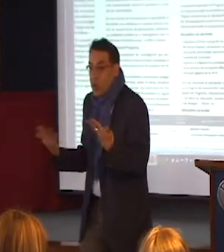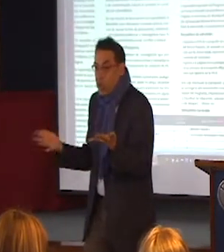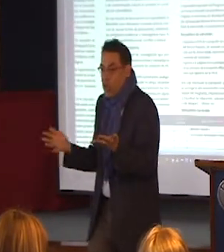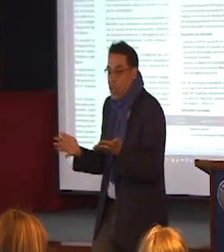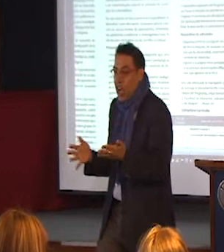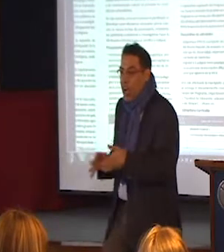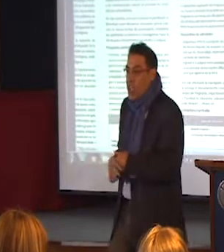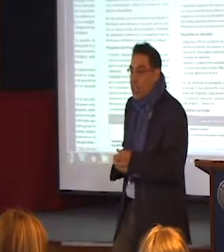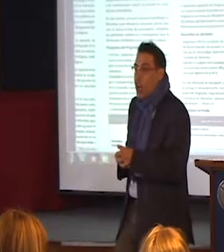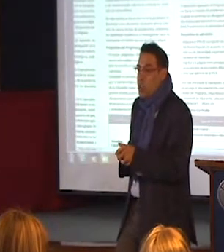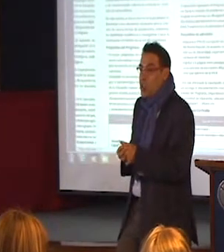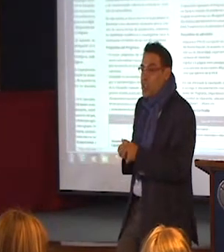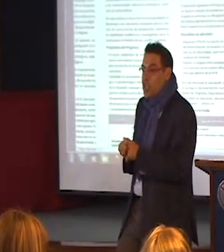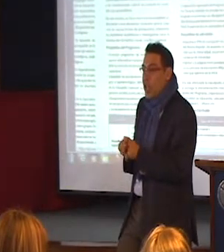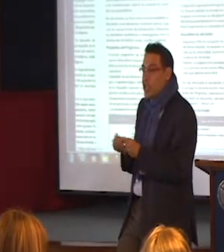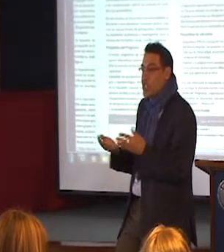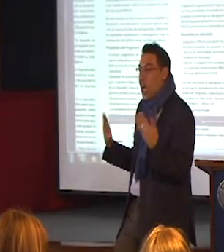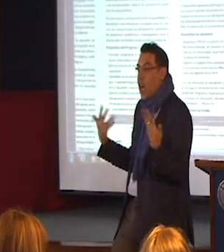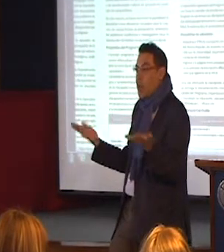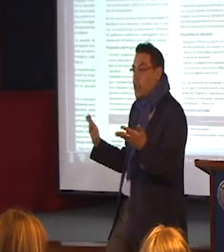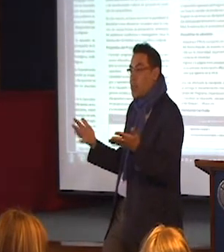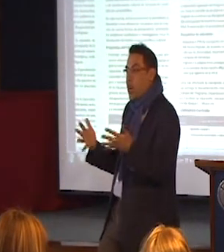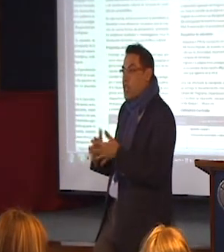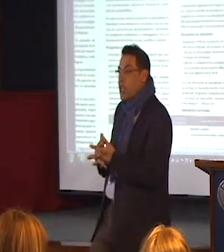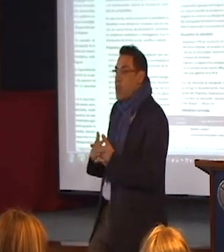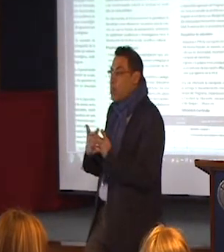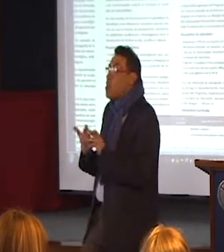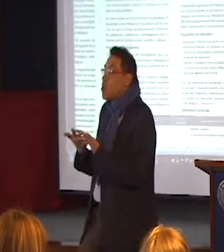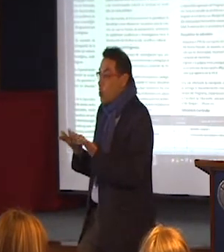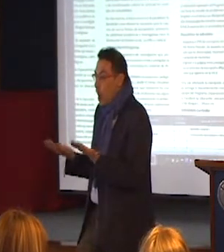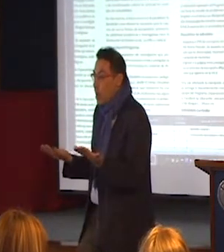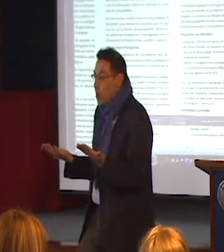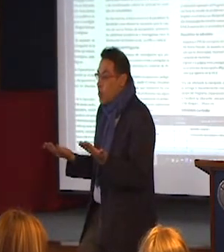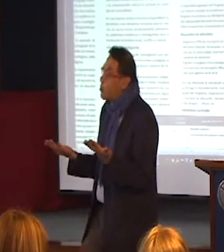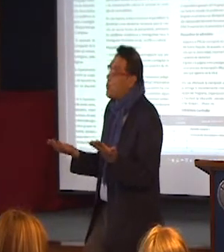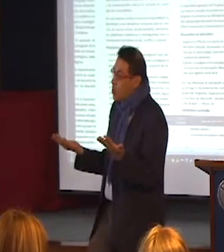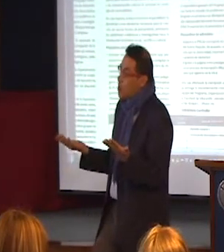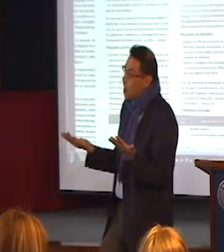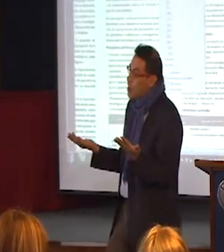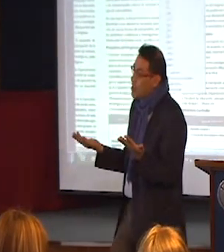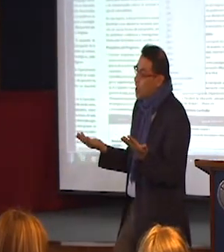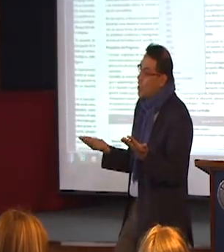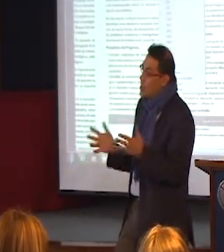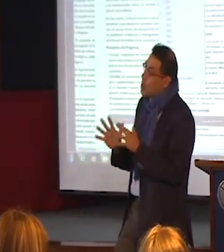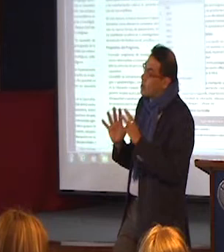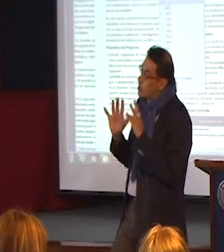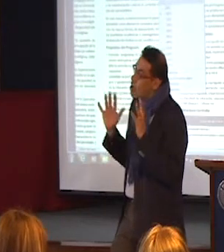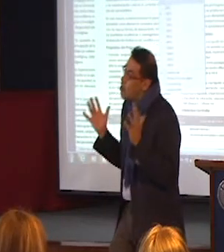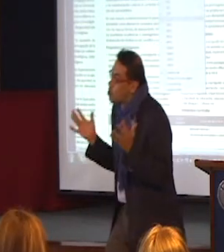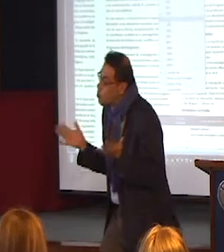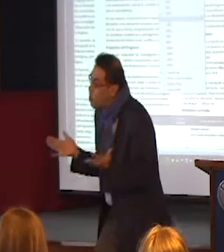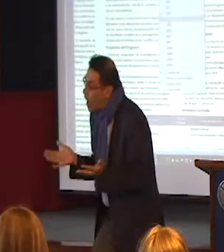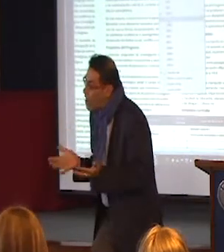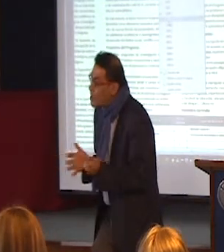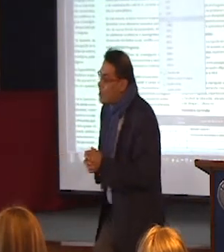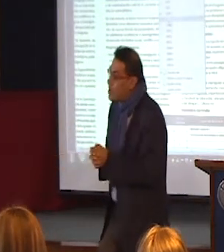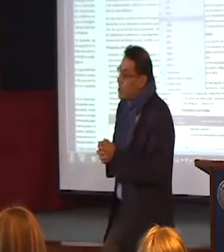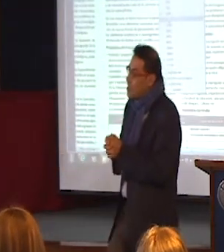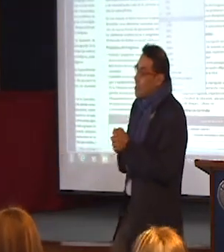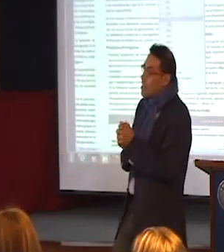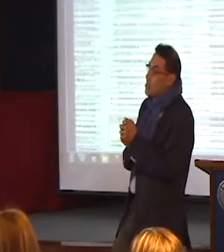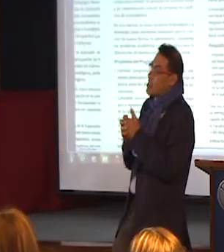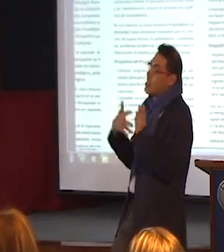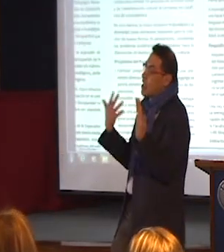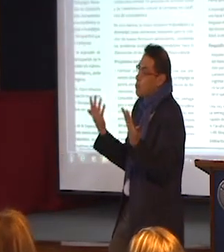la apuesta y el sueño de la universidad es cada vez más vincular profesionales que desde